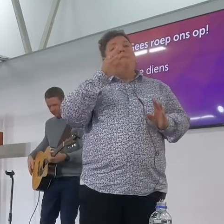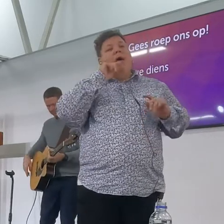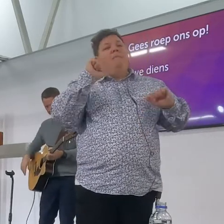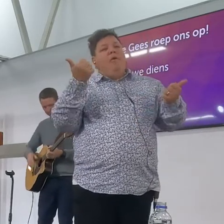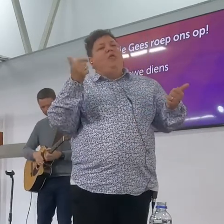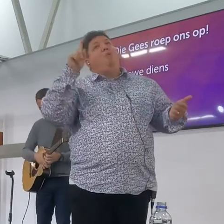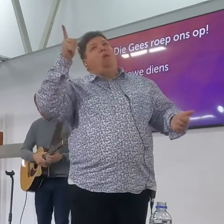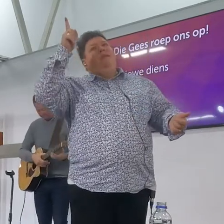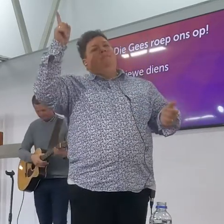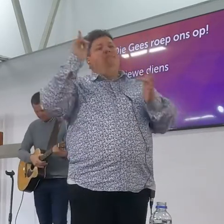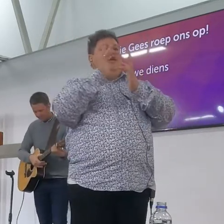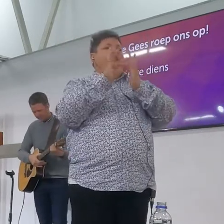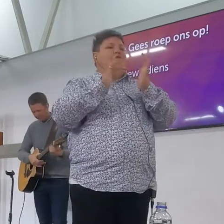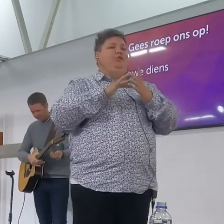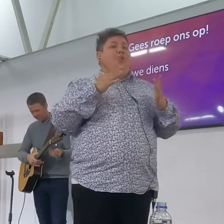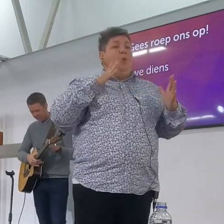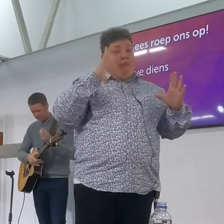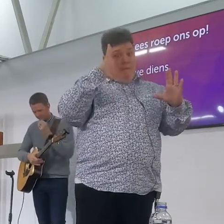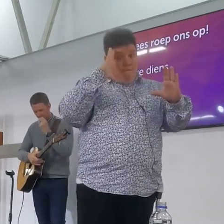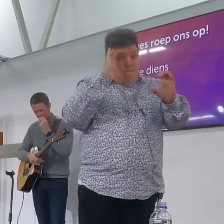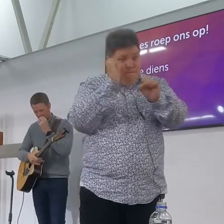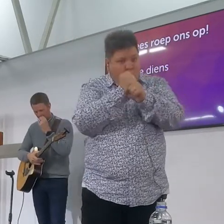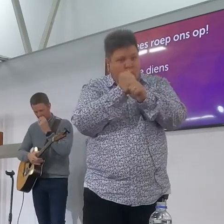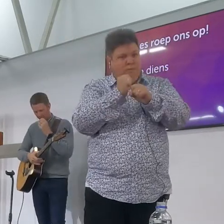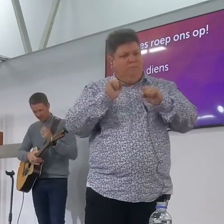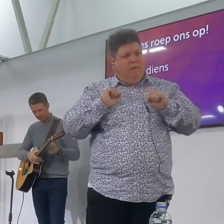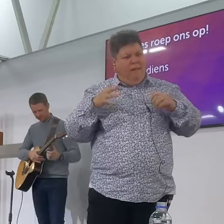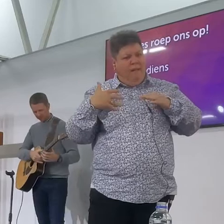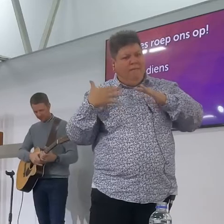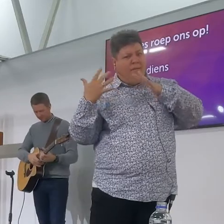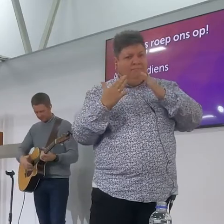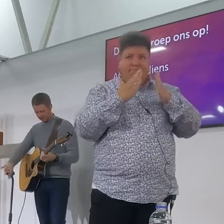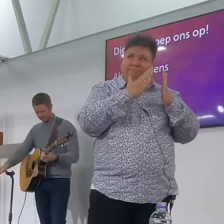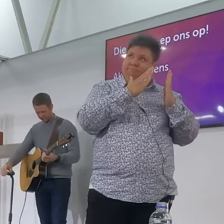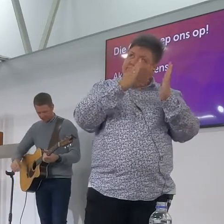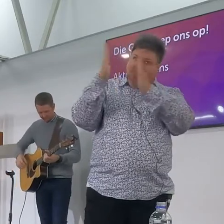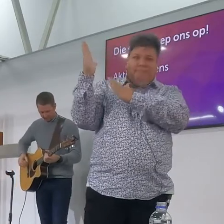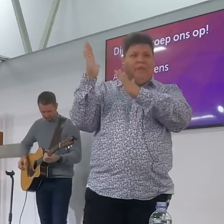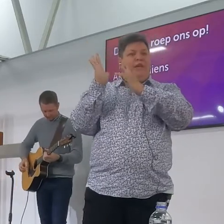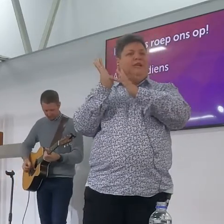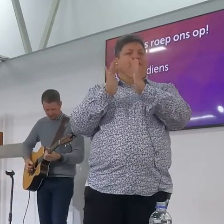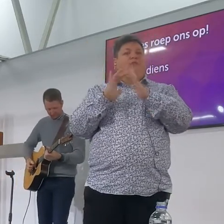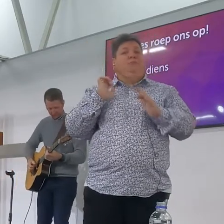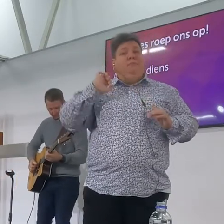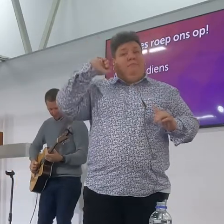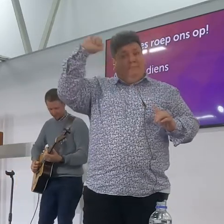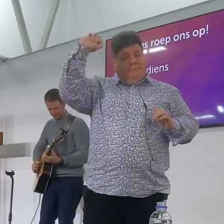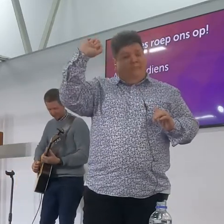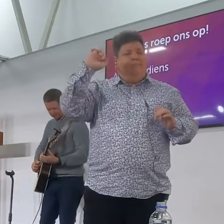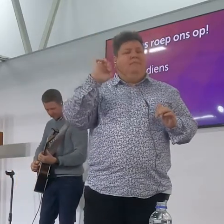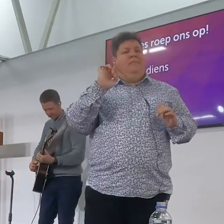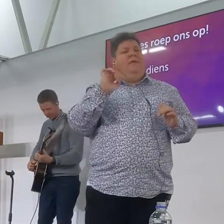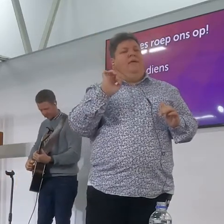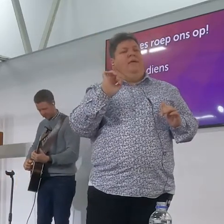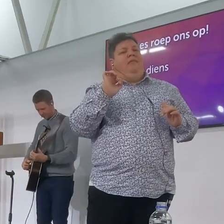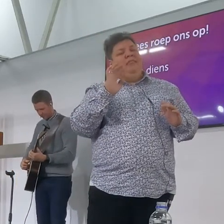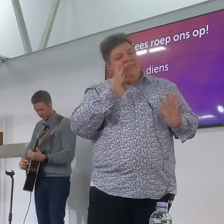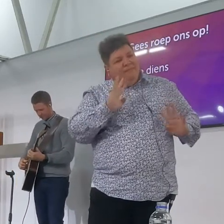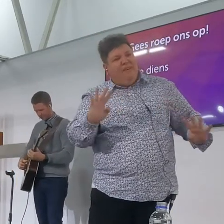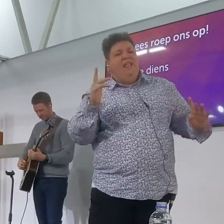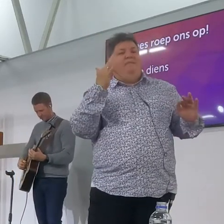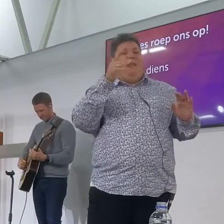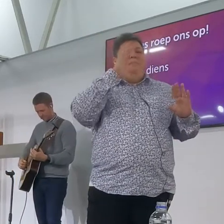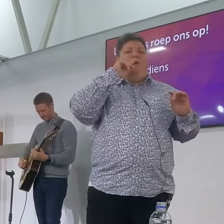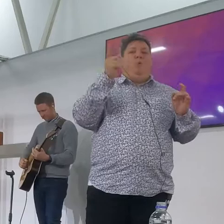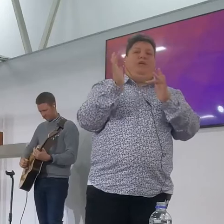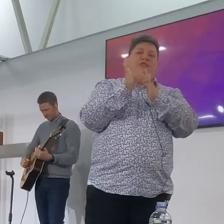uitleef nie. En solank hy ons aandag op allerhande plekke, fronte kan besig hou, is hy tevrede, want ons bly stil oor Jesus. En dis wat ek en jy